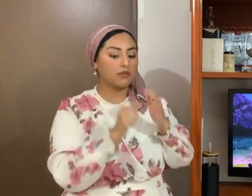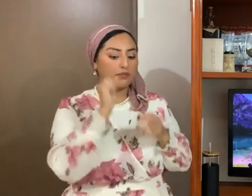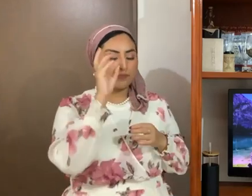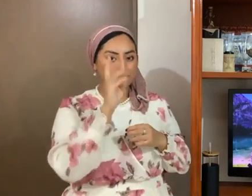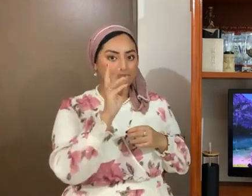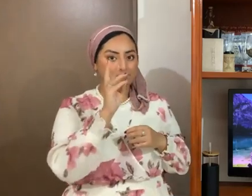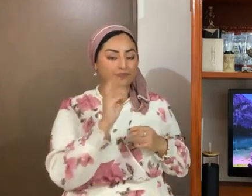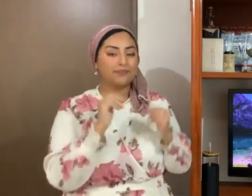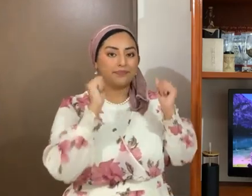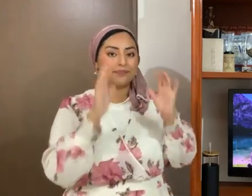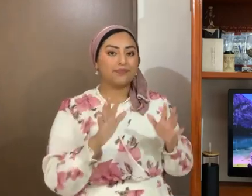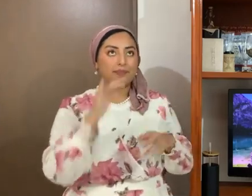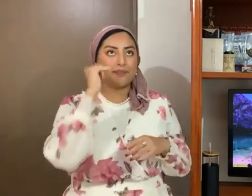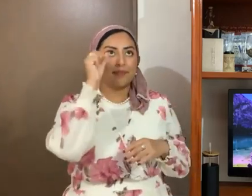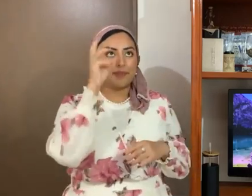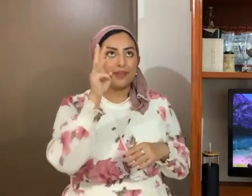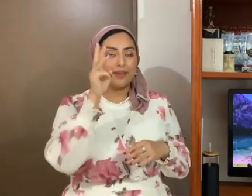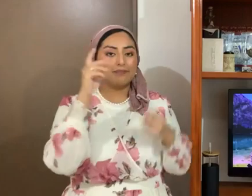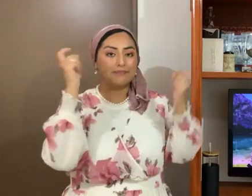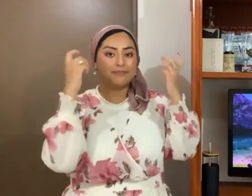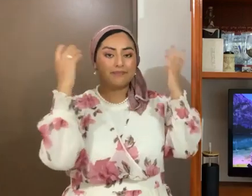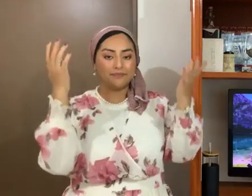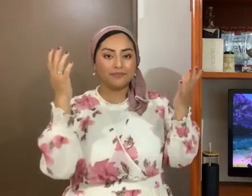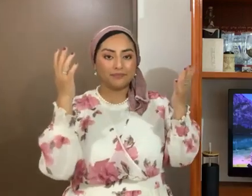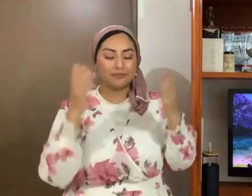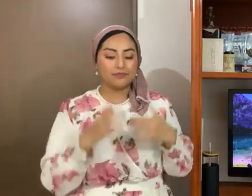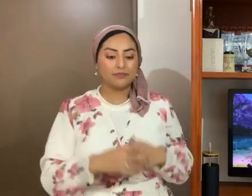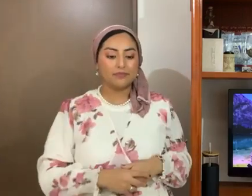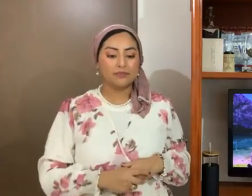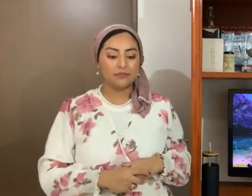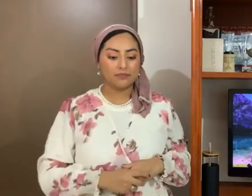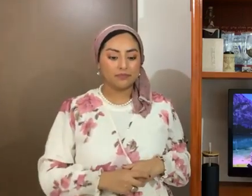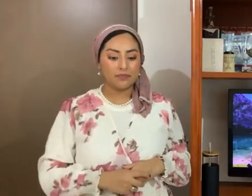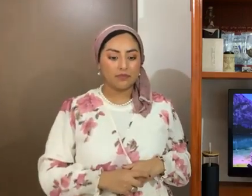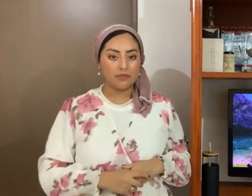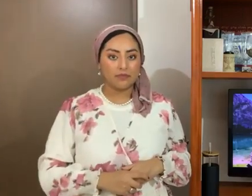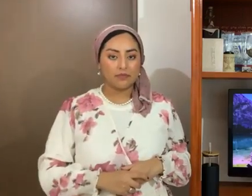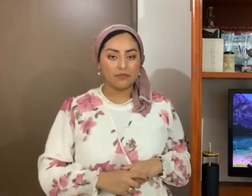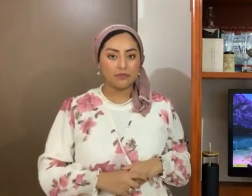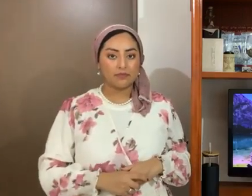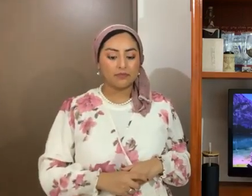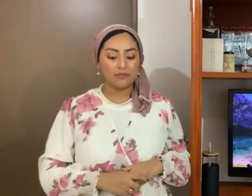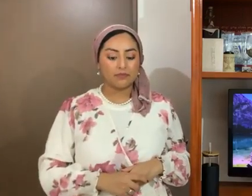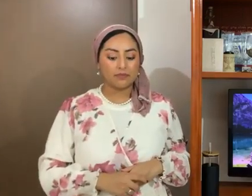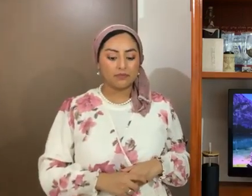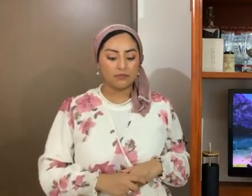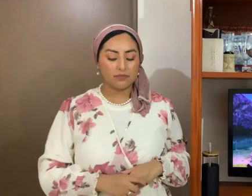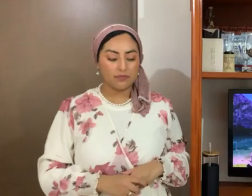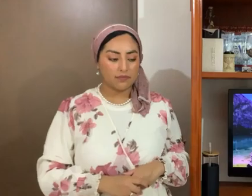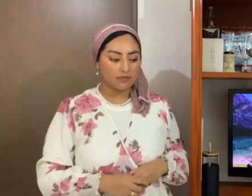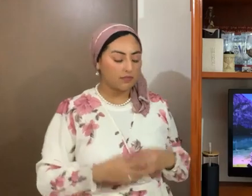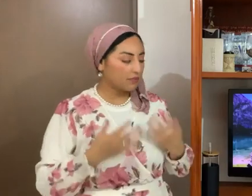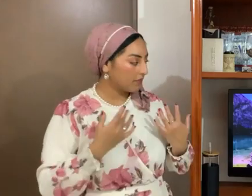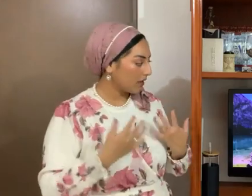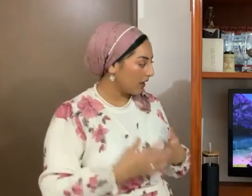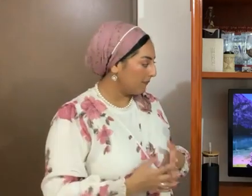6. Bendito es Yahshua HaMashiach. Aleluya. Aleluya. Bendito es el Abacados.